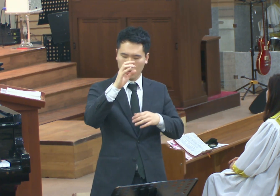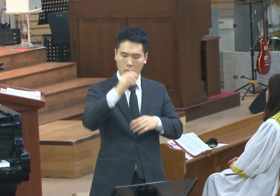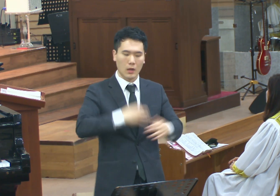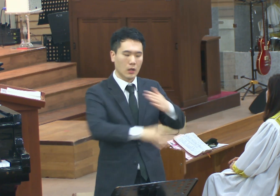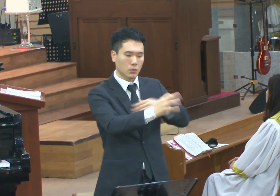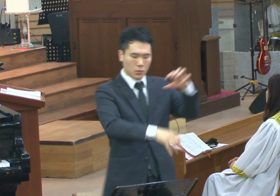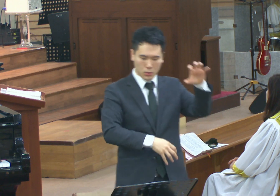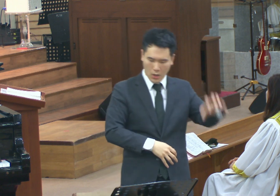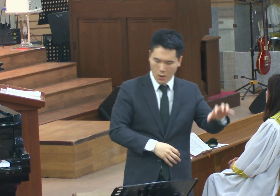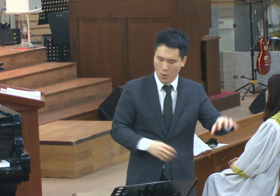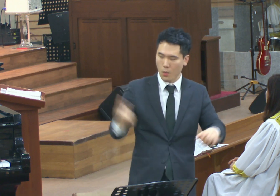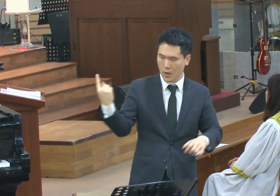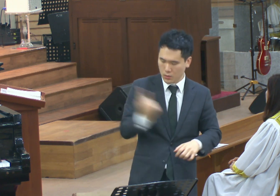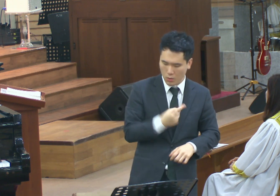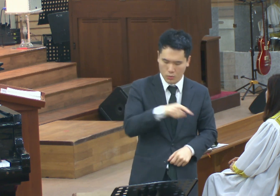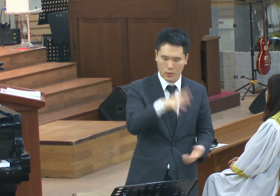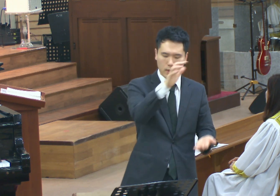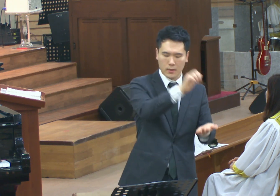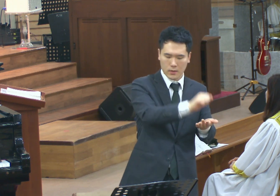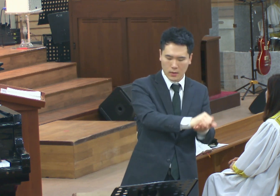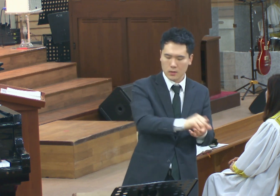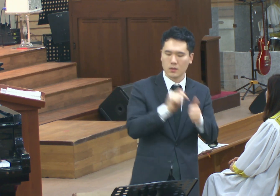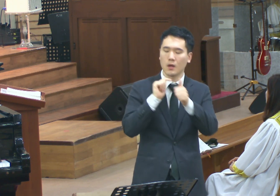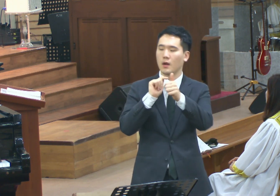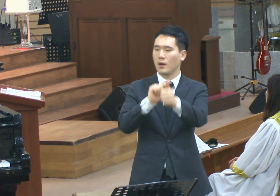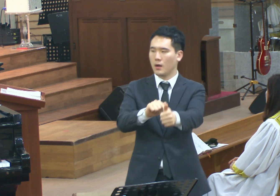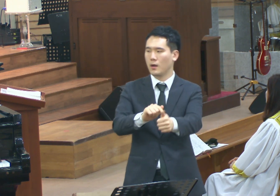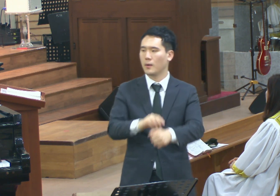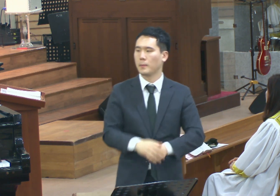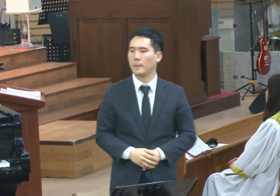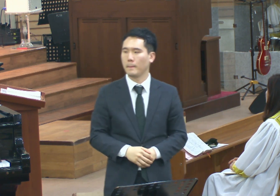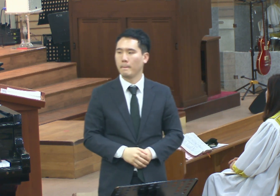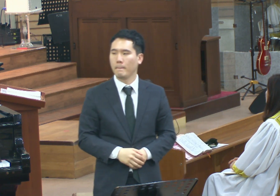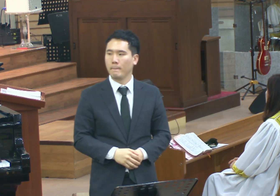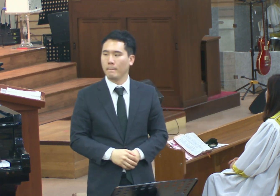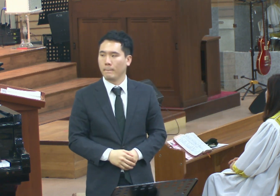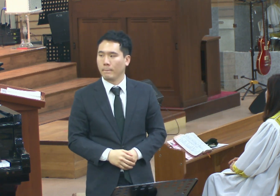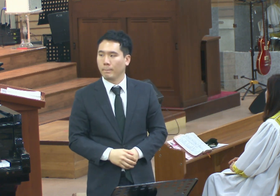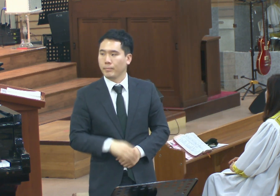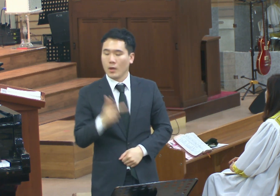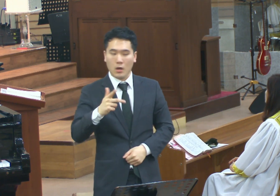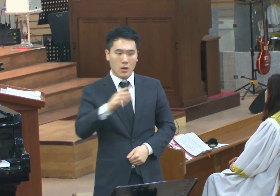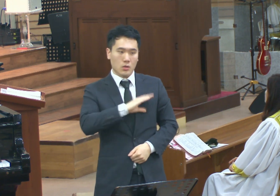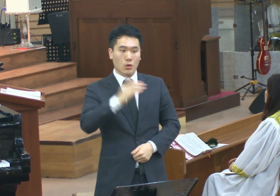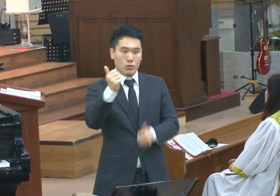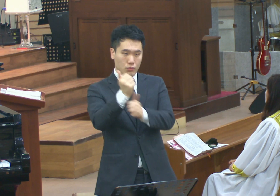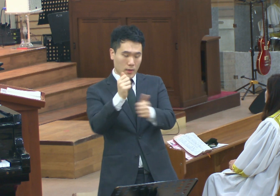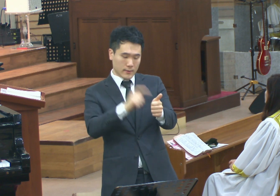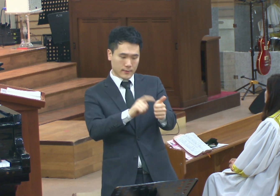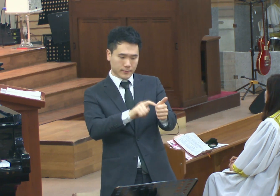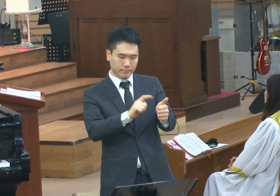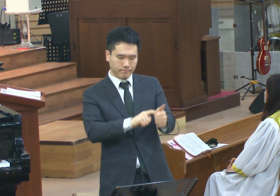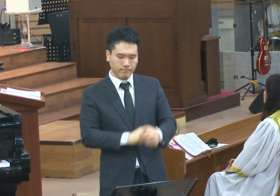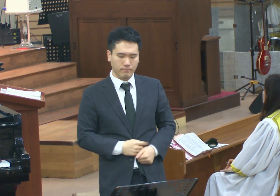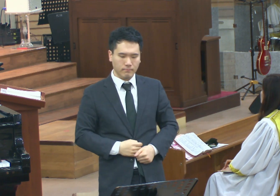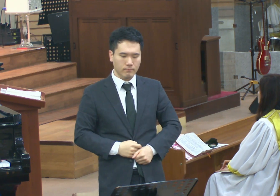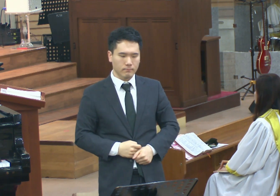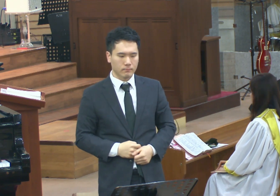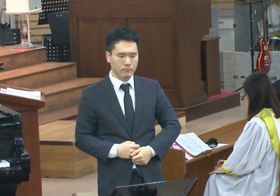모세는 완전 정복을 할 때까지라고 말한 것 같이 보이는데 여호수아는 이쪽 사람들이 안식할 정도가 되면